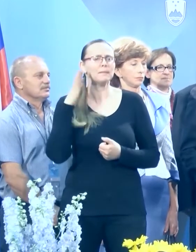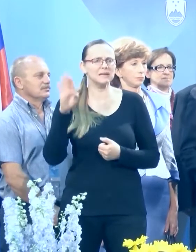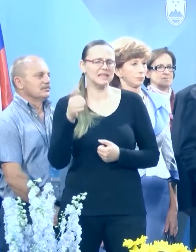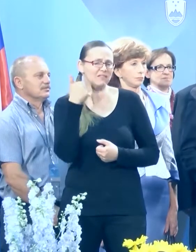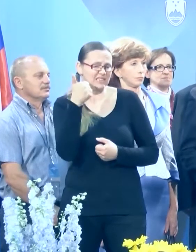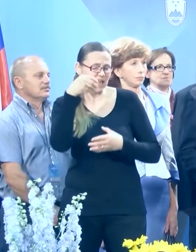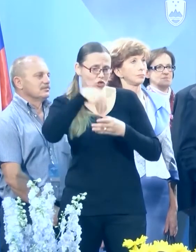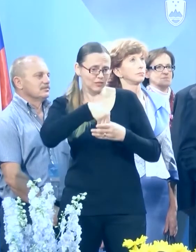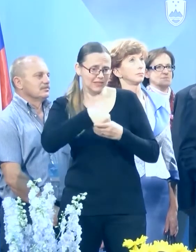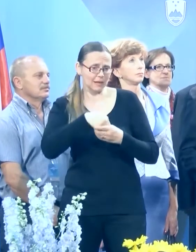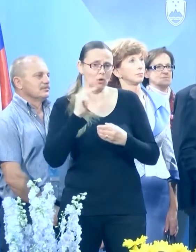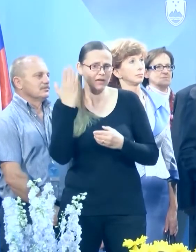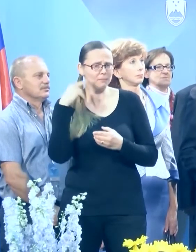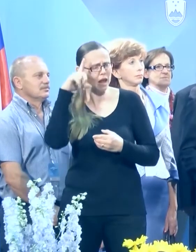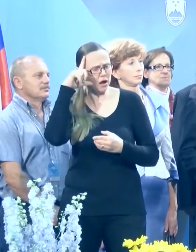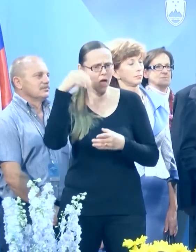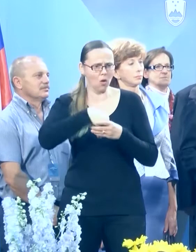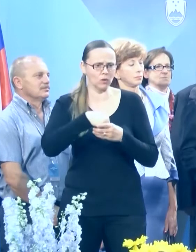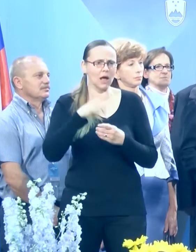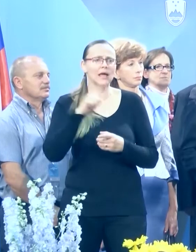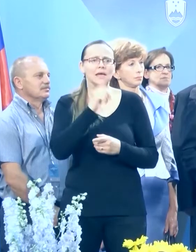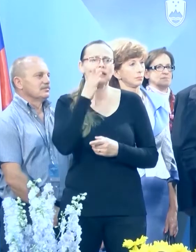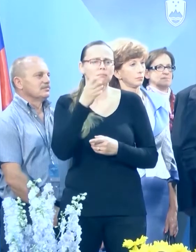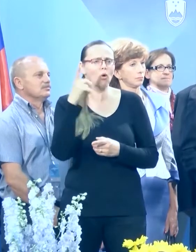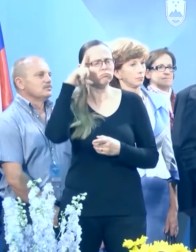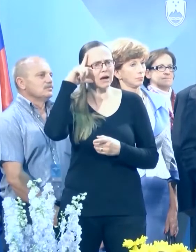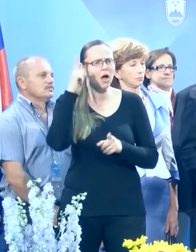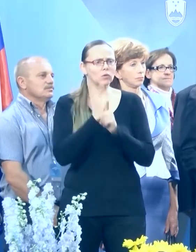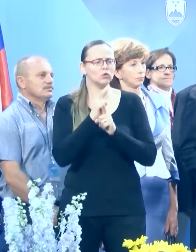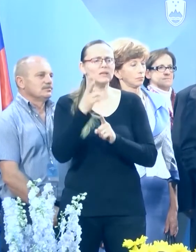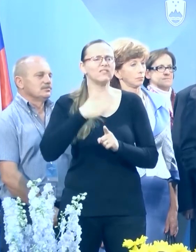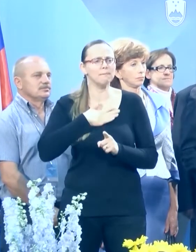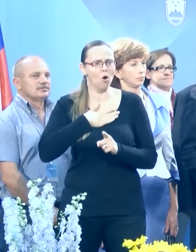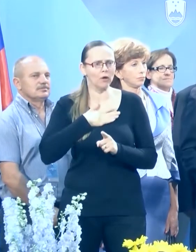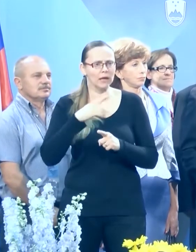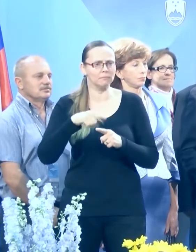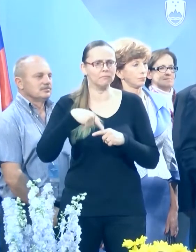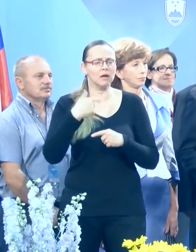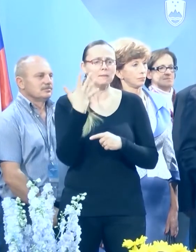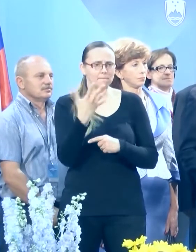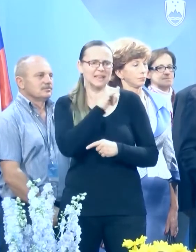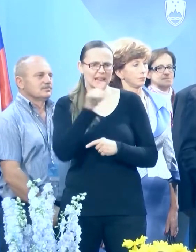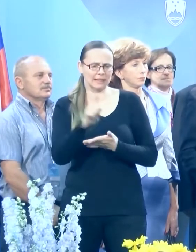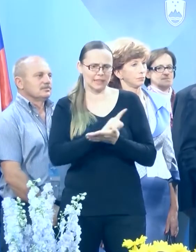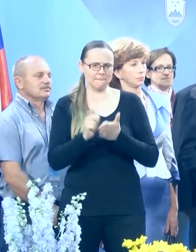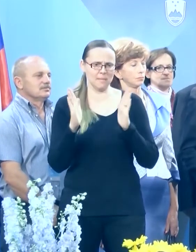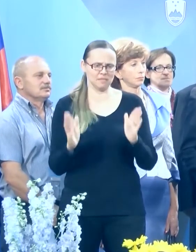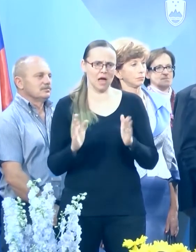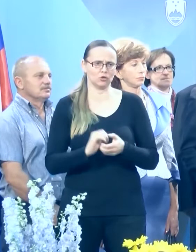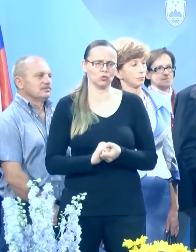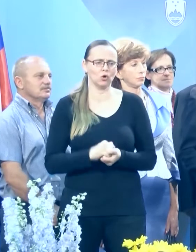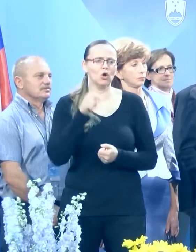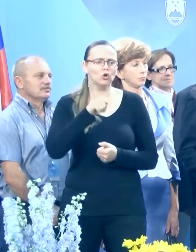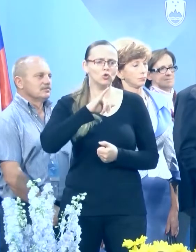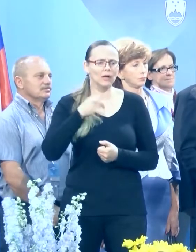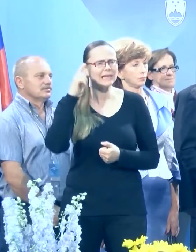temo, ki je bila dominantna tema in bo dominantna tudi v mojem naslednjem petletnem mandatu. To